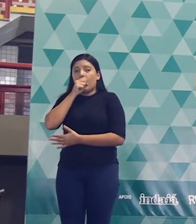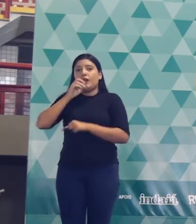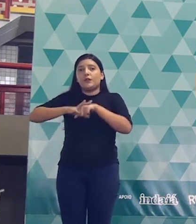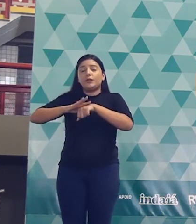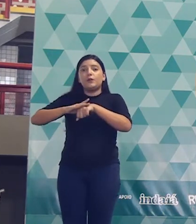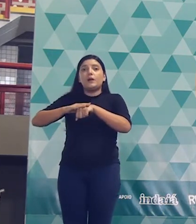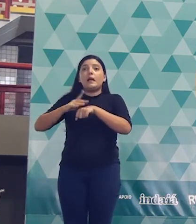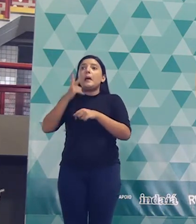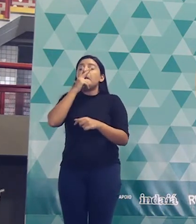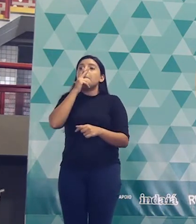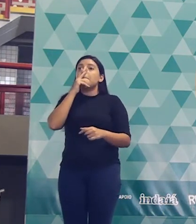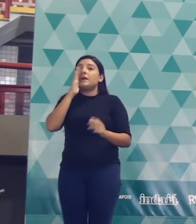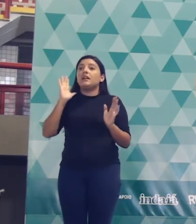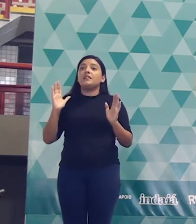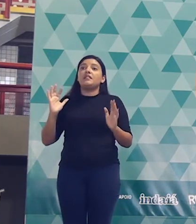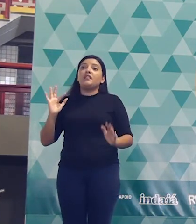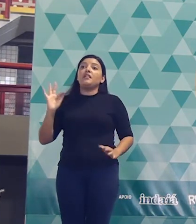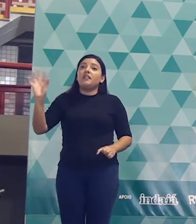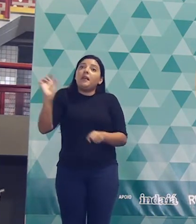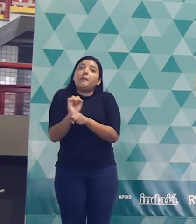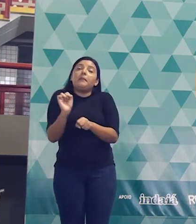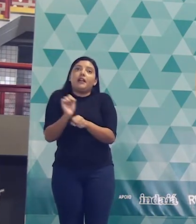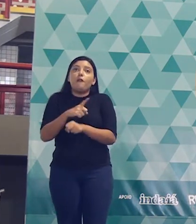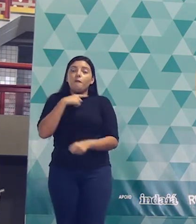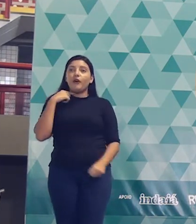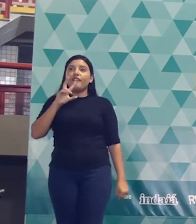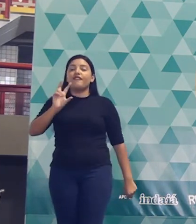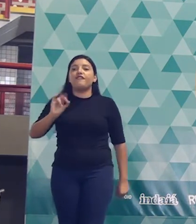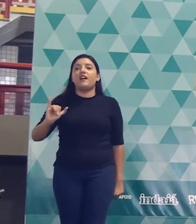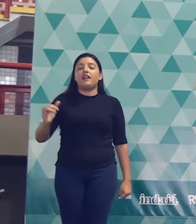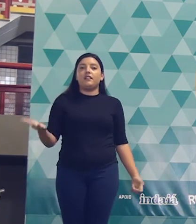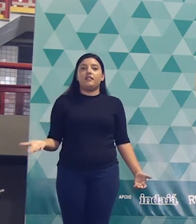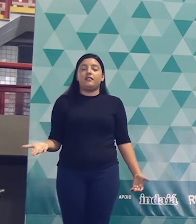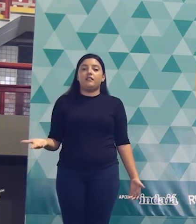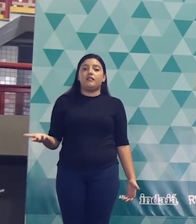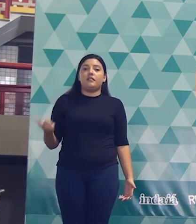que uma sentença de morte. Podia comprar o caixão. E ele, como